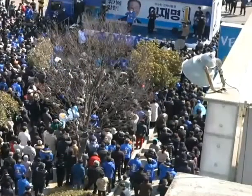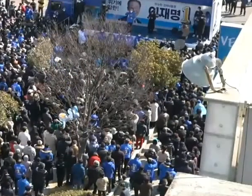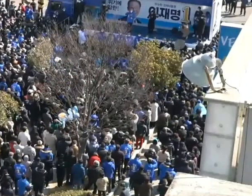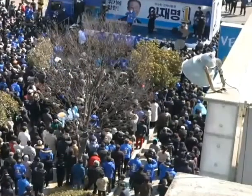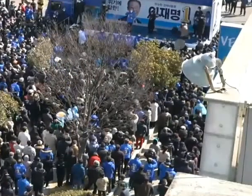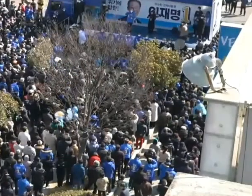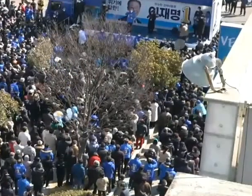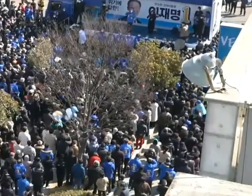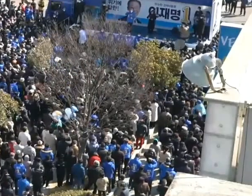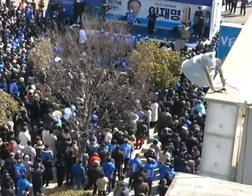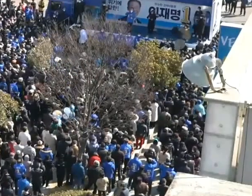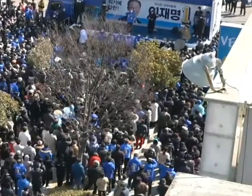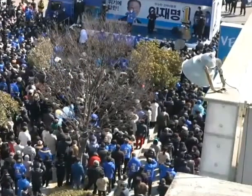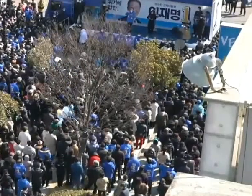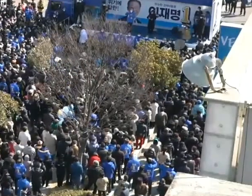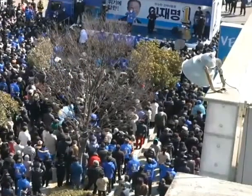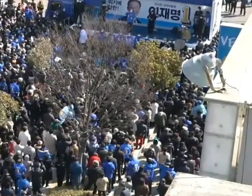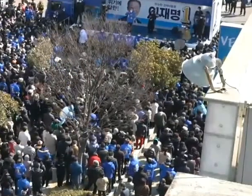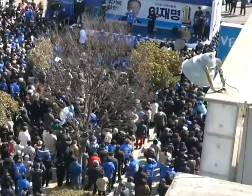뒤에도 계신 여러분,